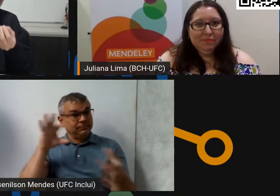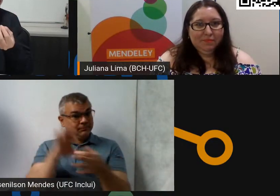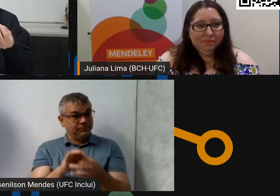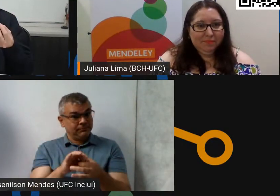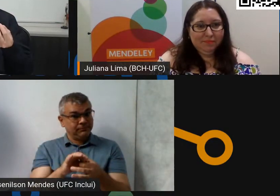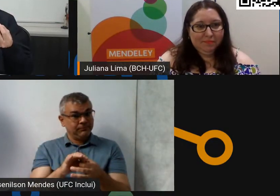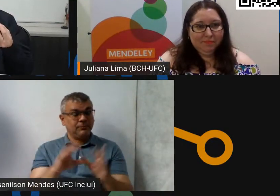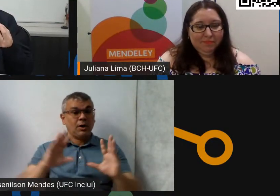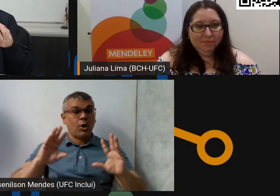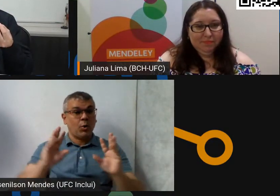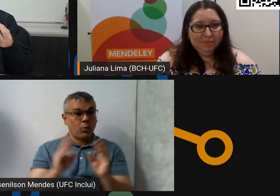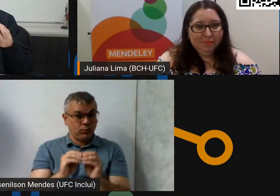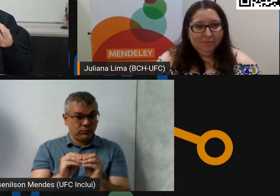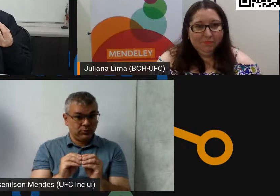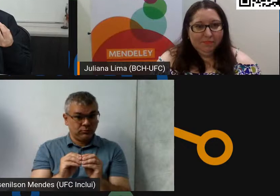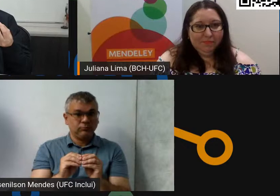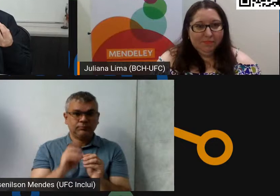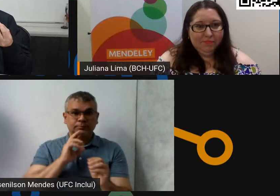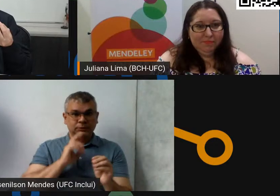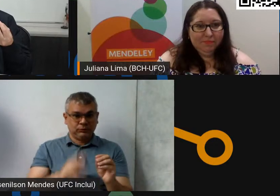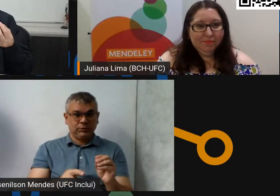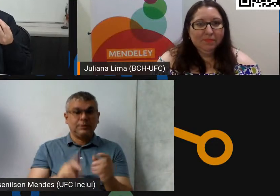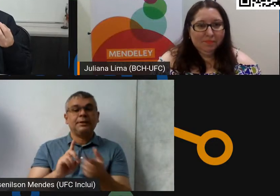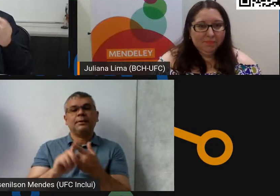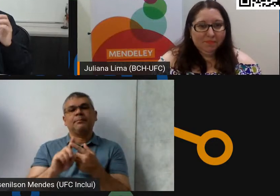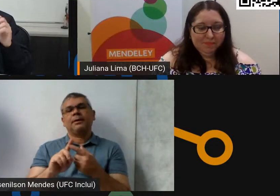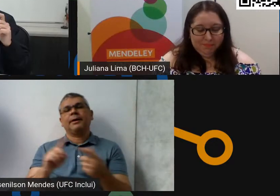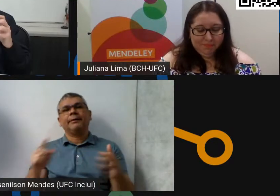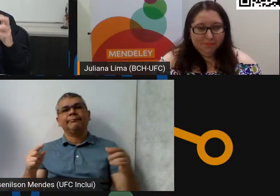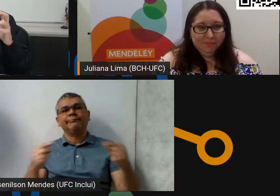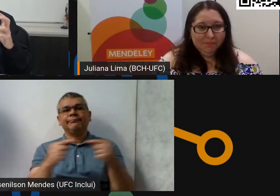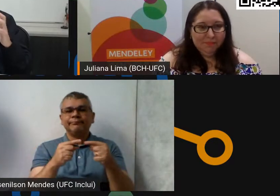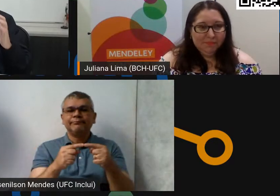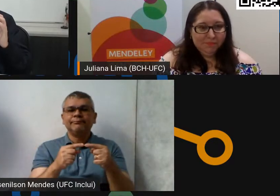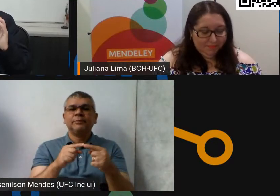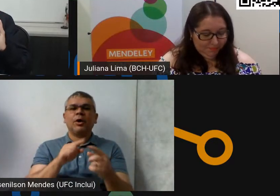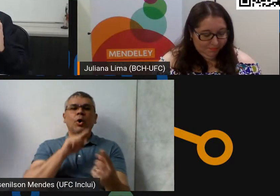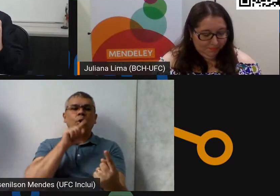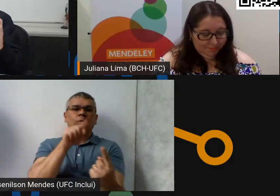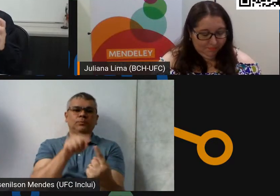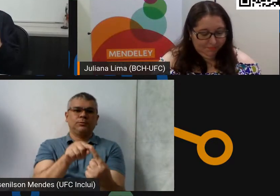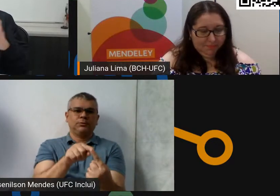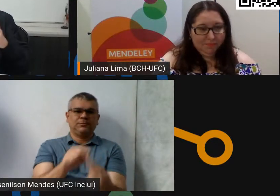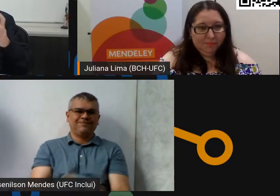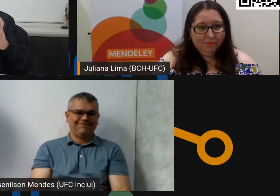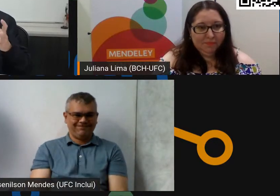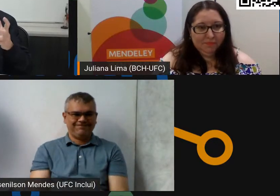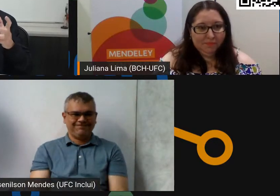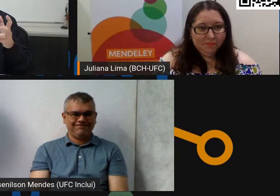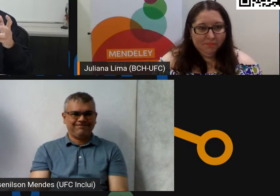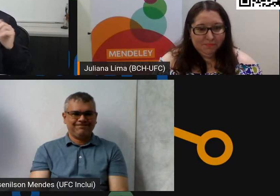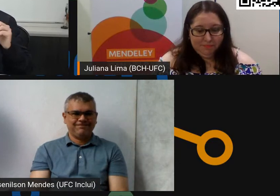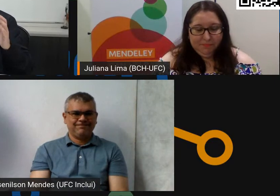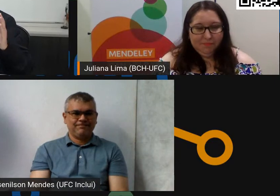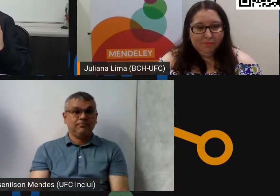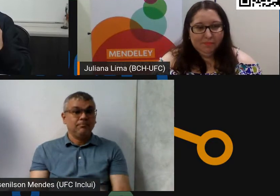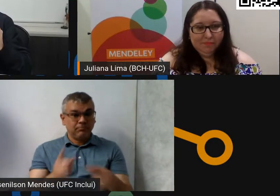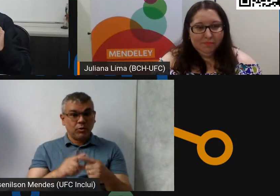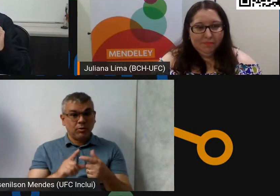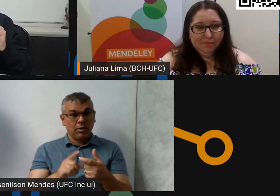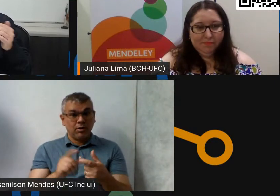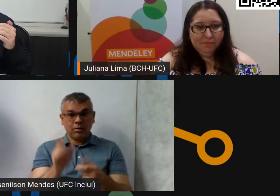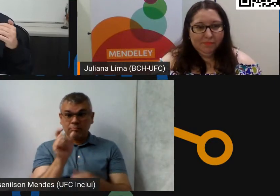ao objetivo. Tá? De alguma forma. Que são os termos que você investigou. Né? E